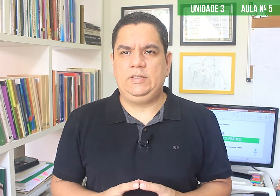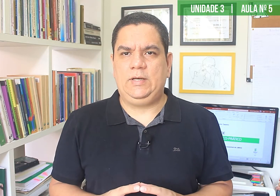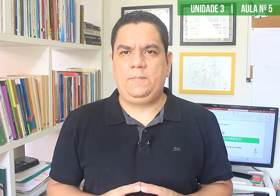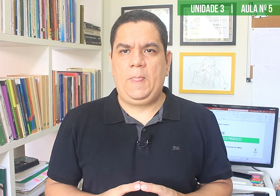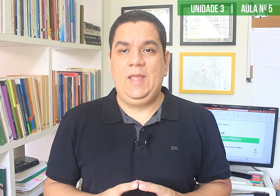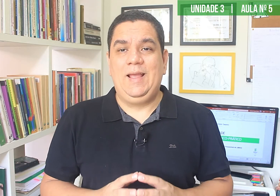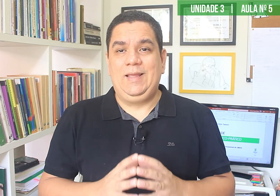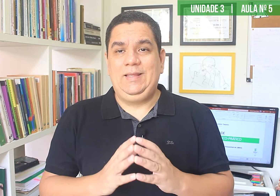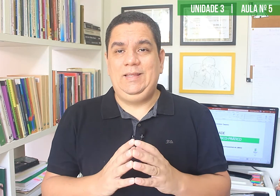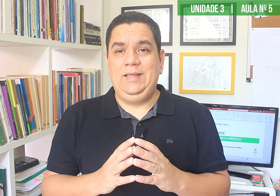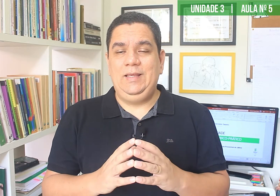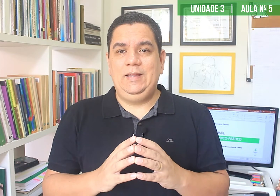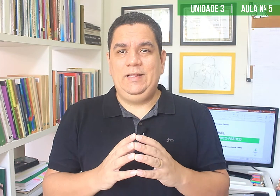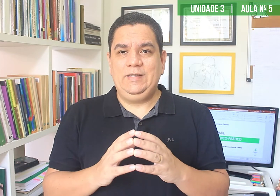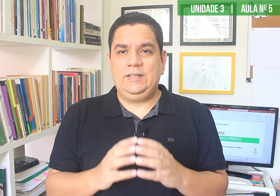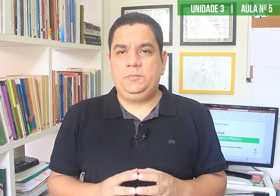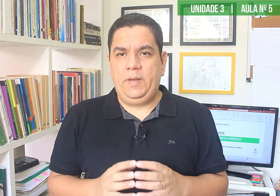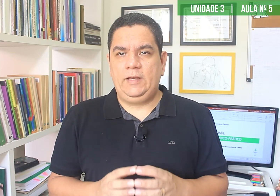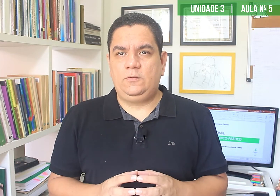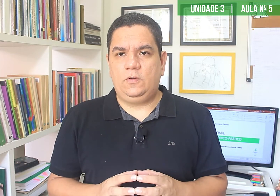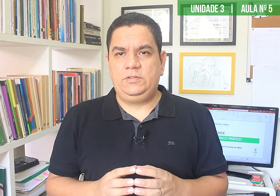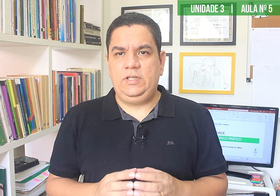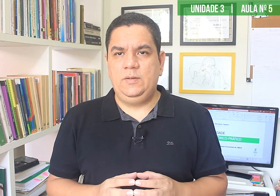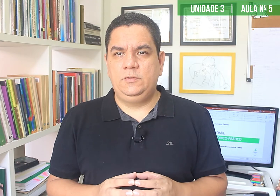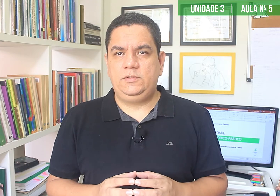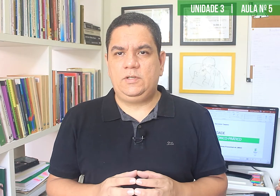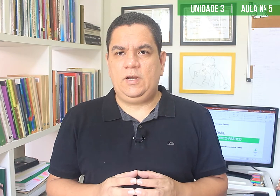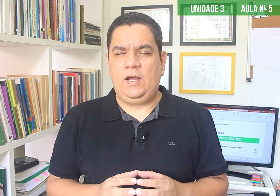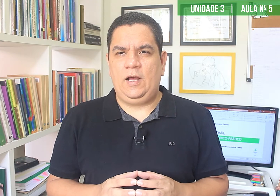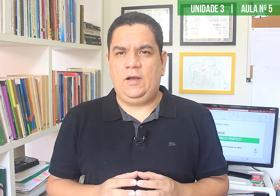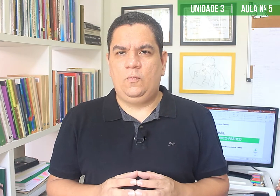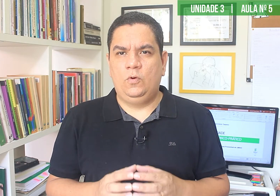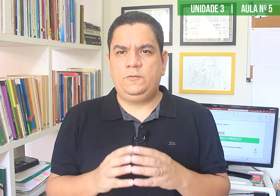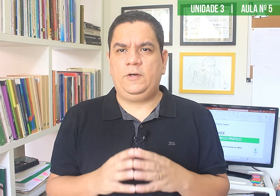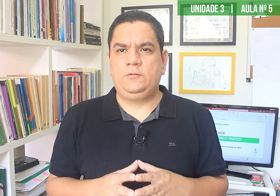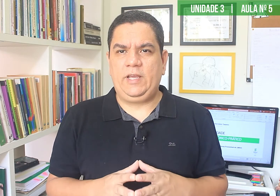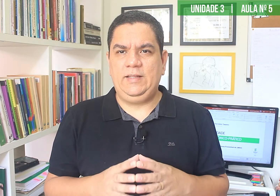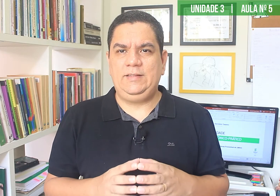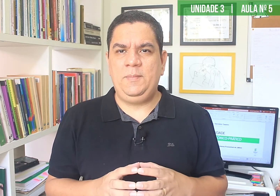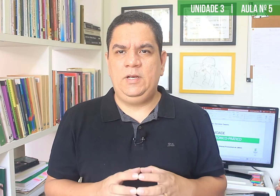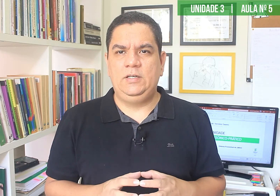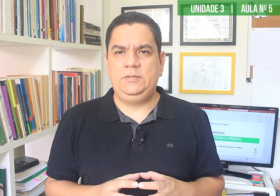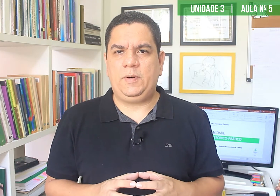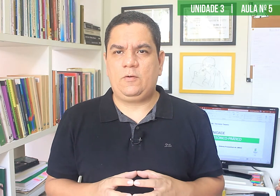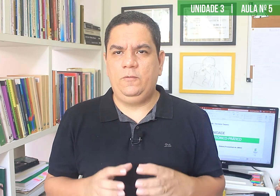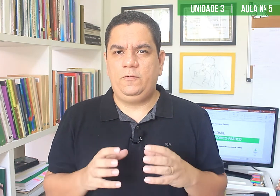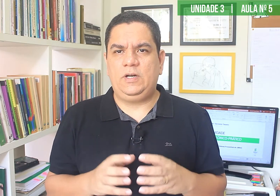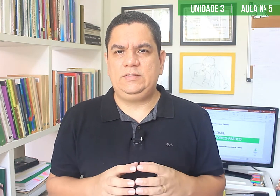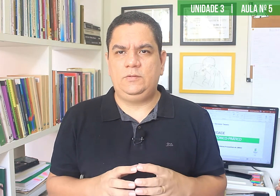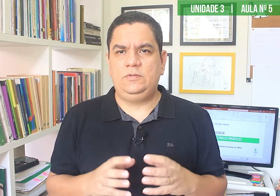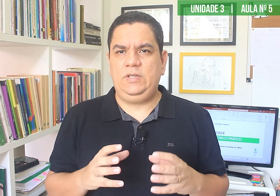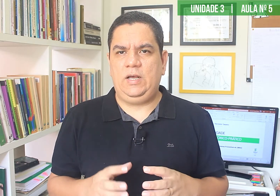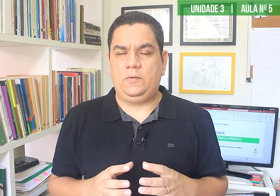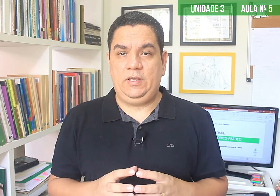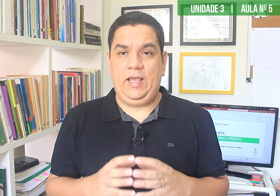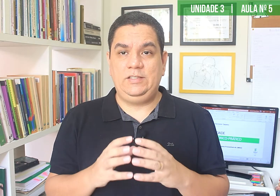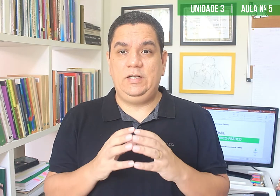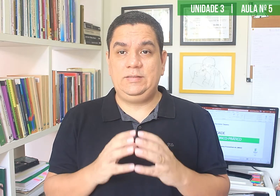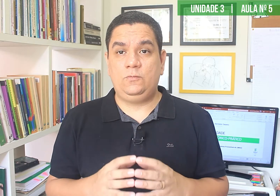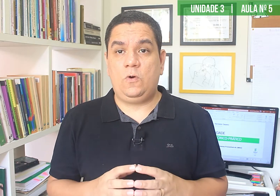tá? Que nesse aspecto nós temos um outro fator que é determinante para a configuração do sinal, que é a direção do